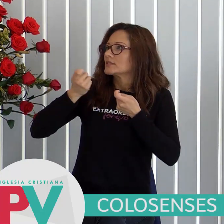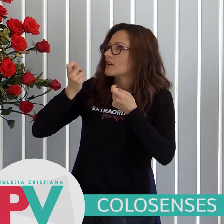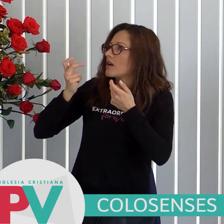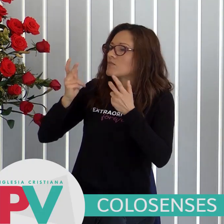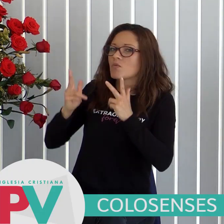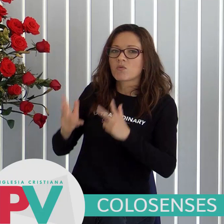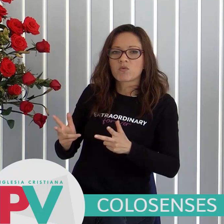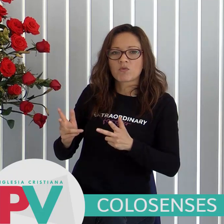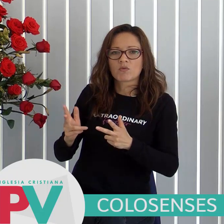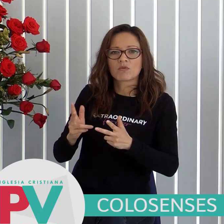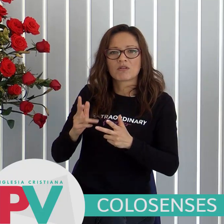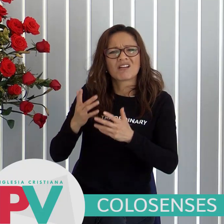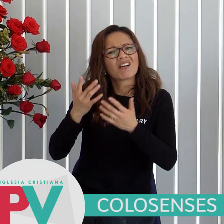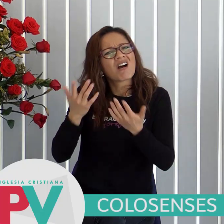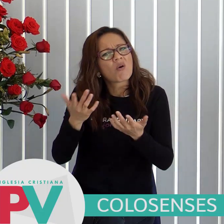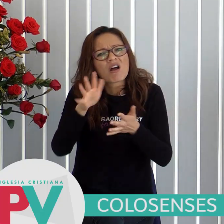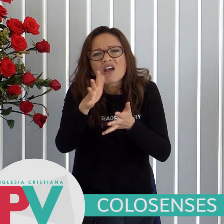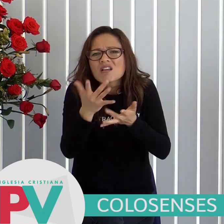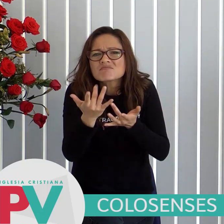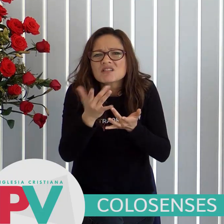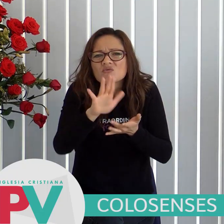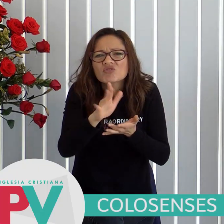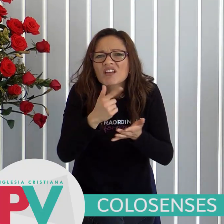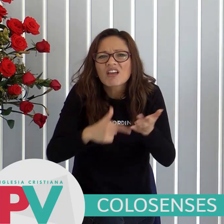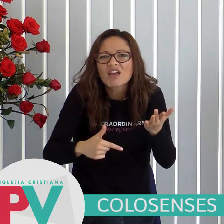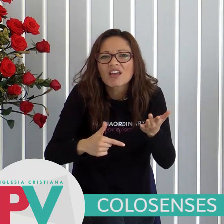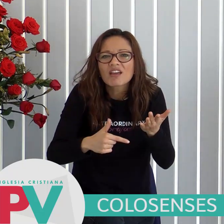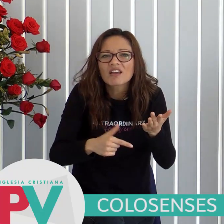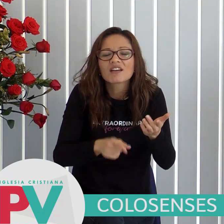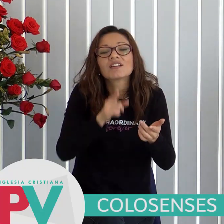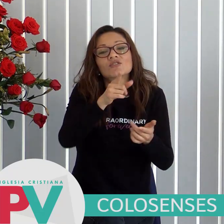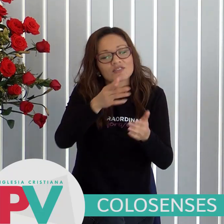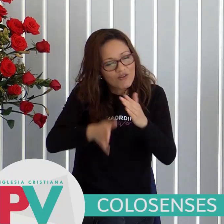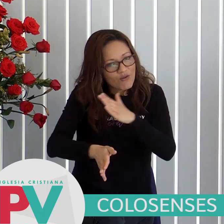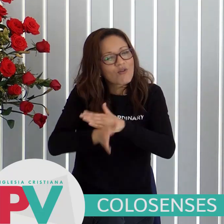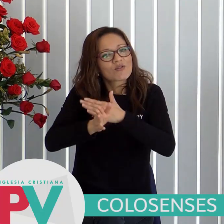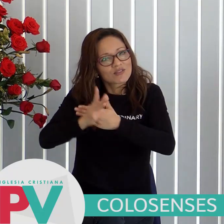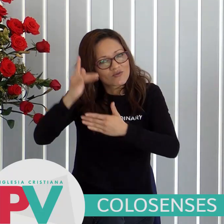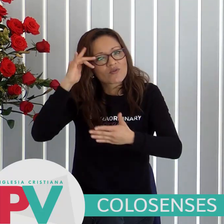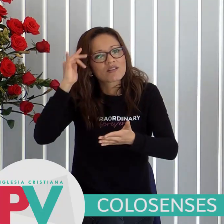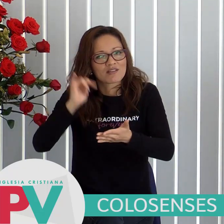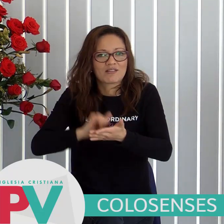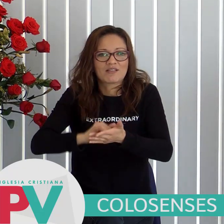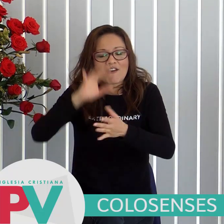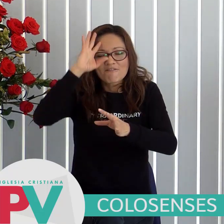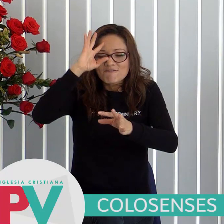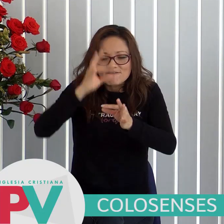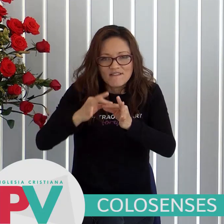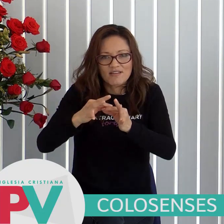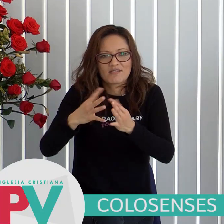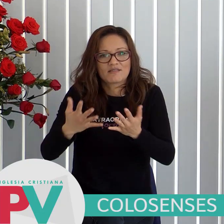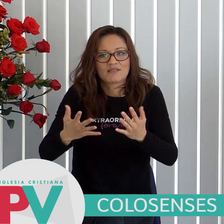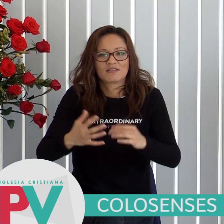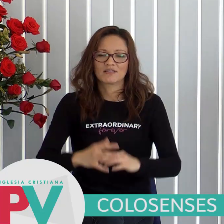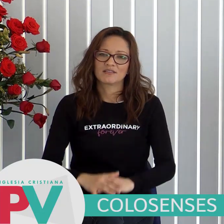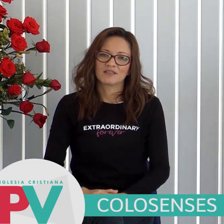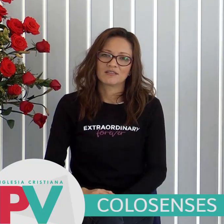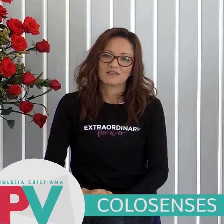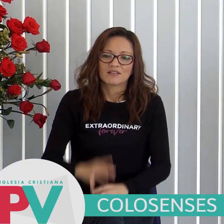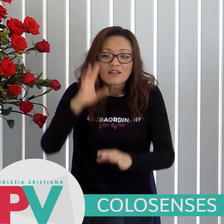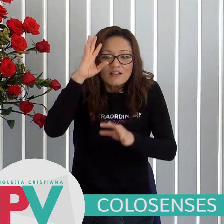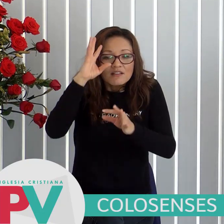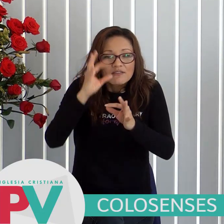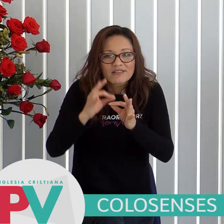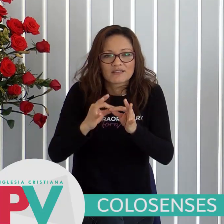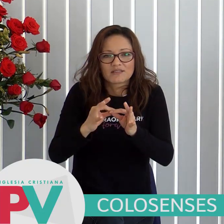Entonces, ahora, ¿qué está esperando de usted? Nada diferente, solamente ¿qué? La fe. La